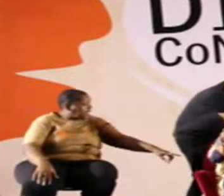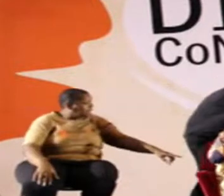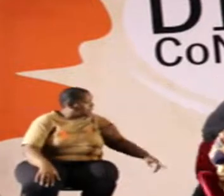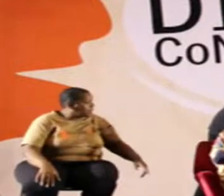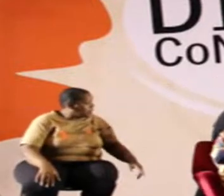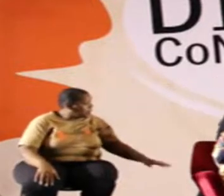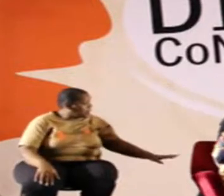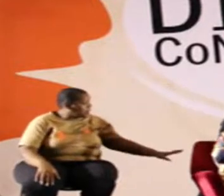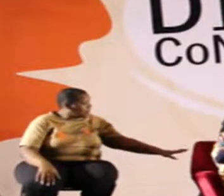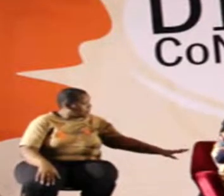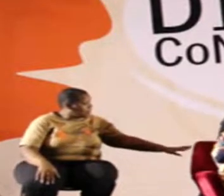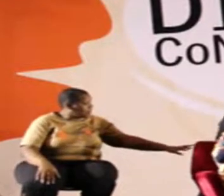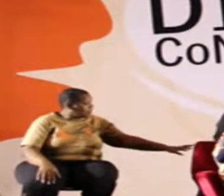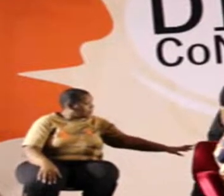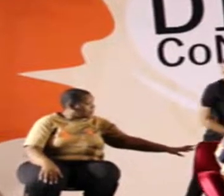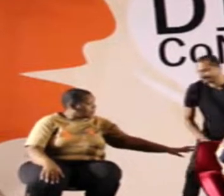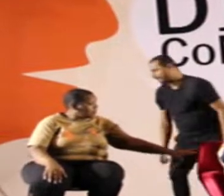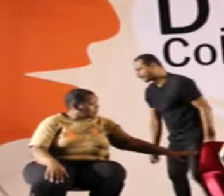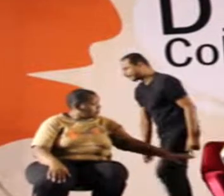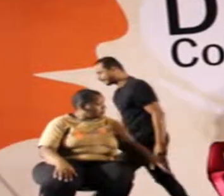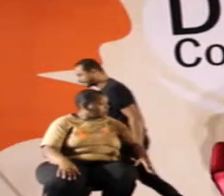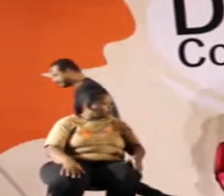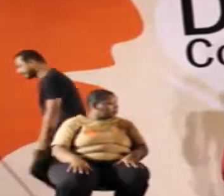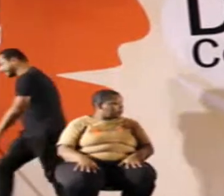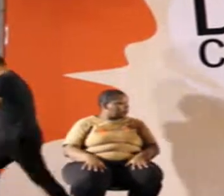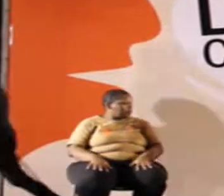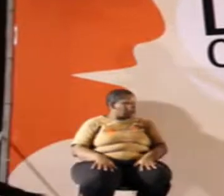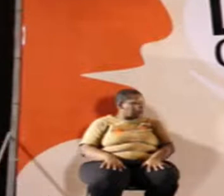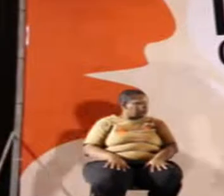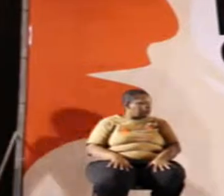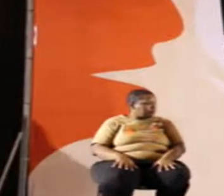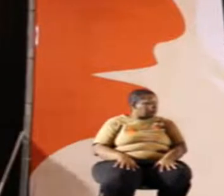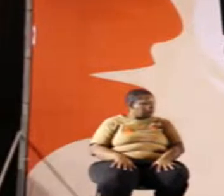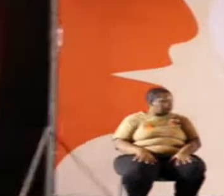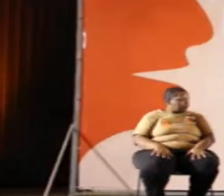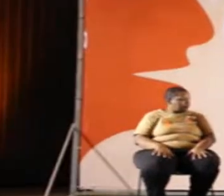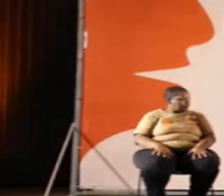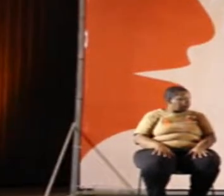Oi. Boa noite a todas, todos.